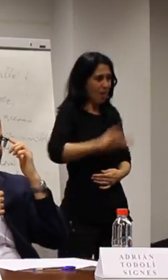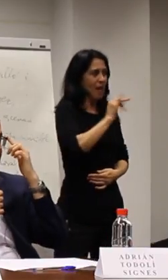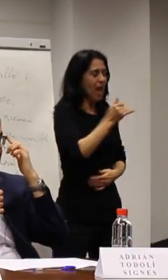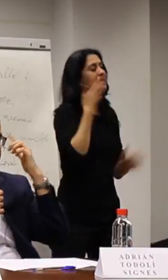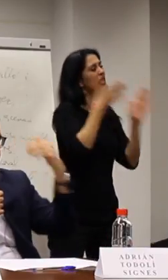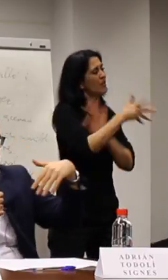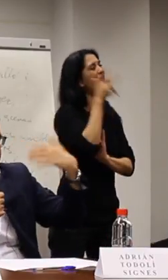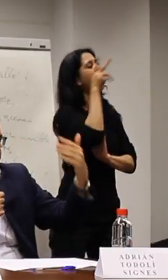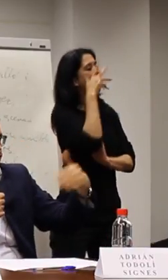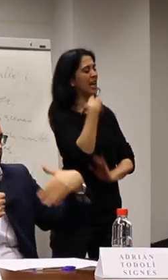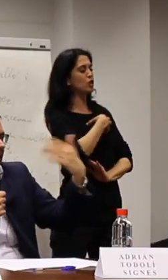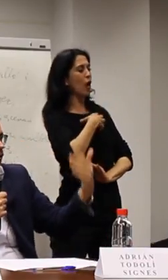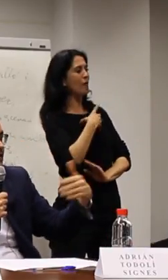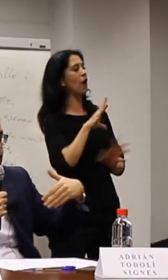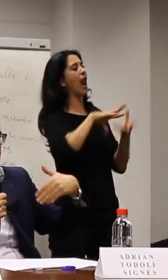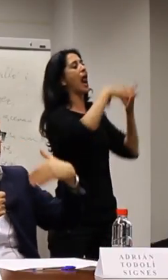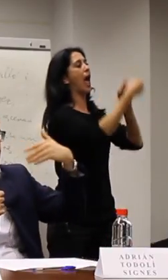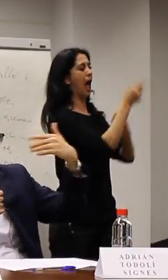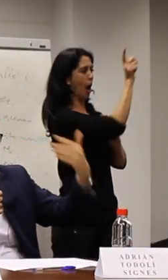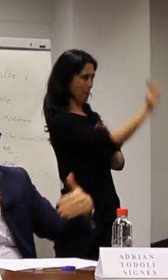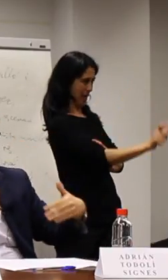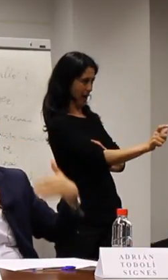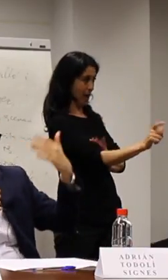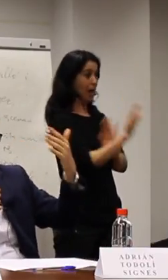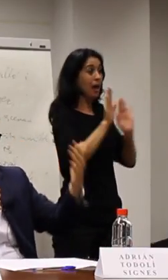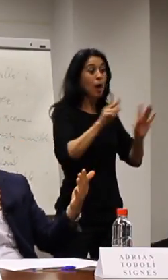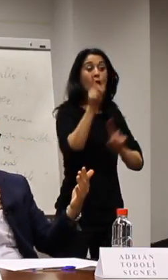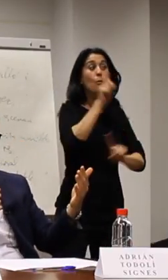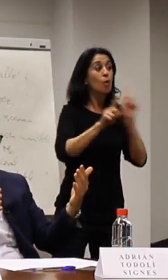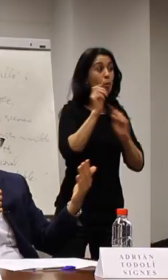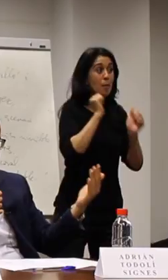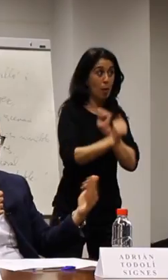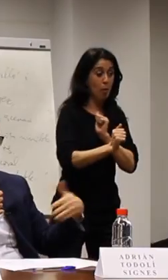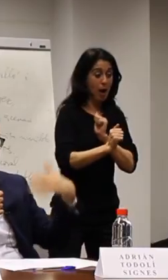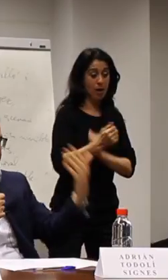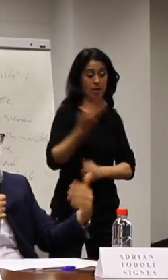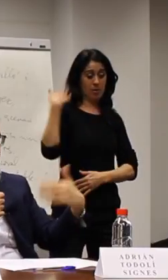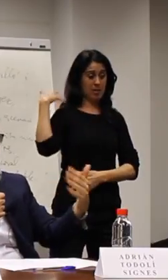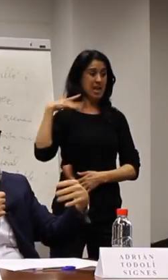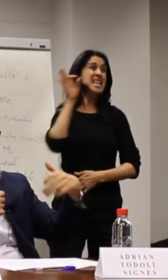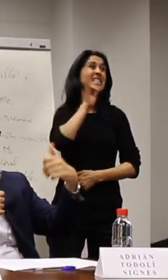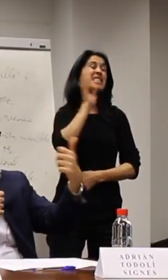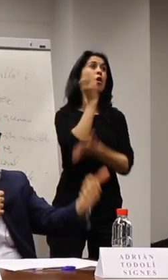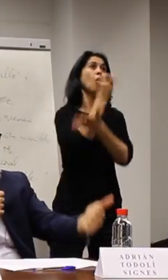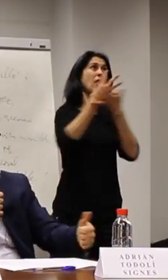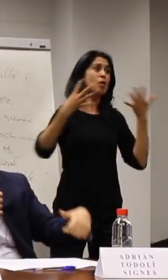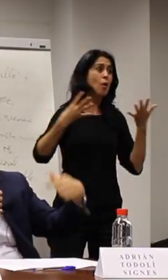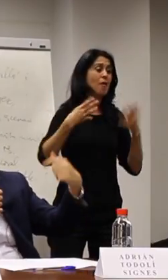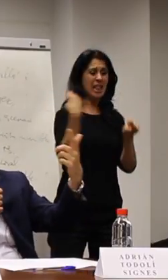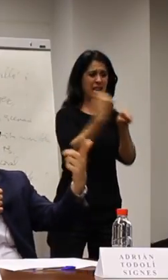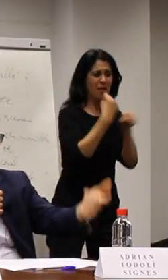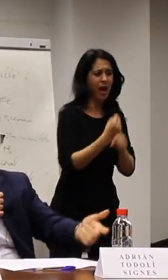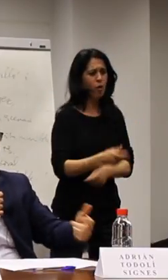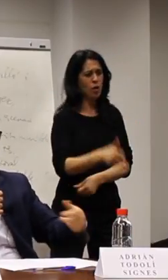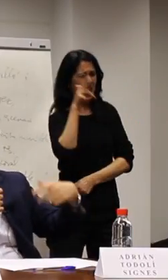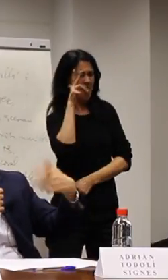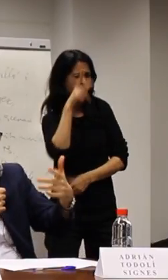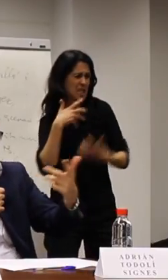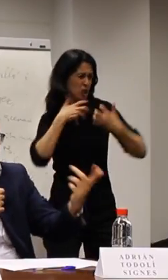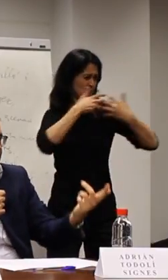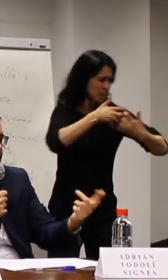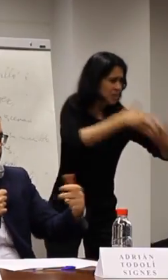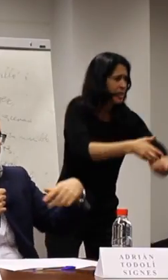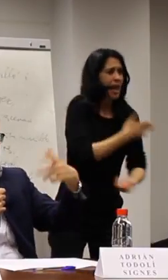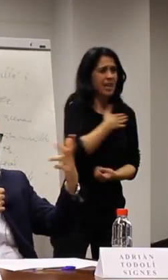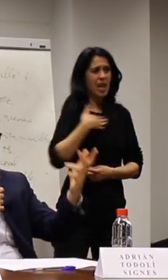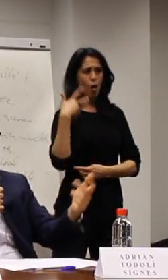decir, los trabajadores han ido, llevándose desde el siglo XIX luchando por tener derecho a vacaciones, salario mínimo, no un